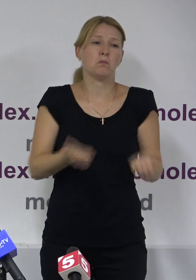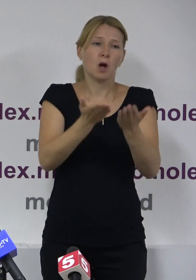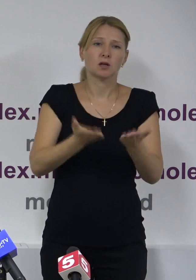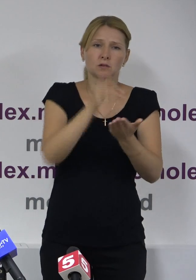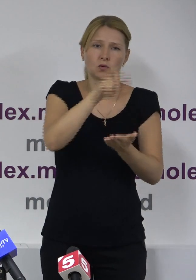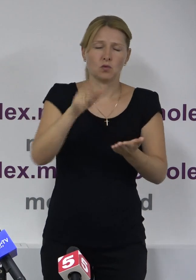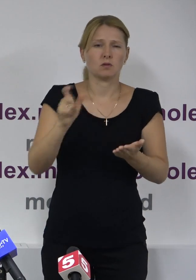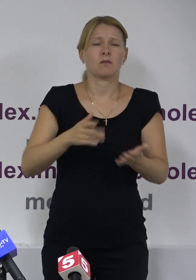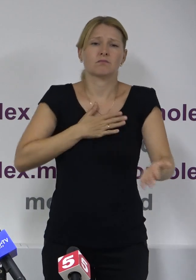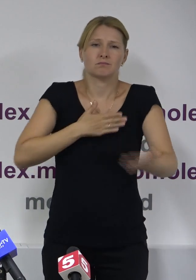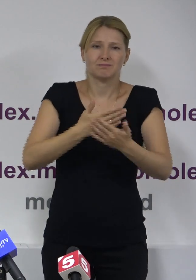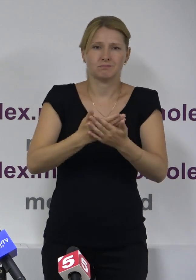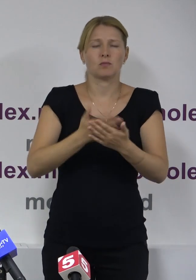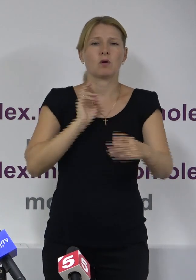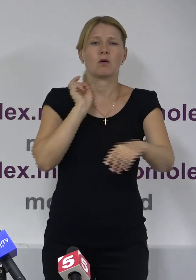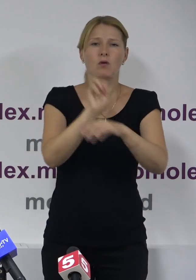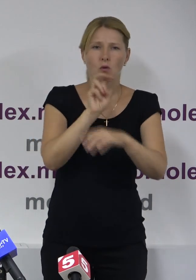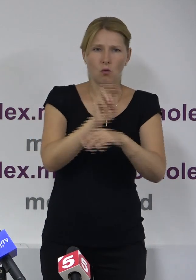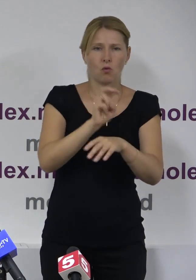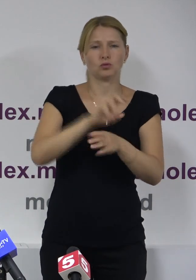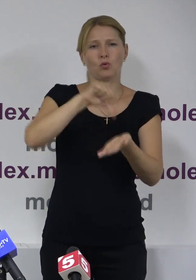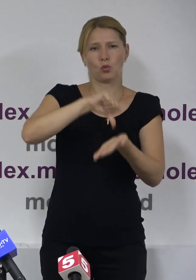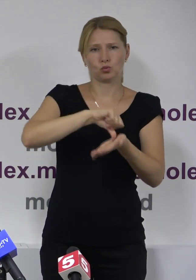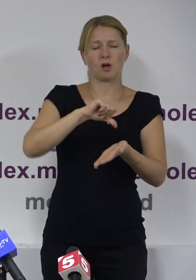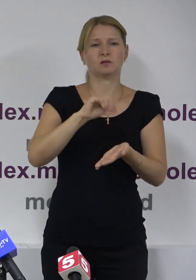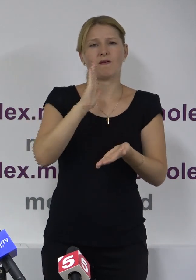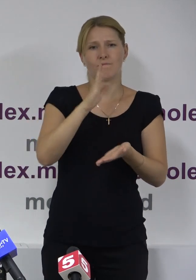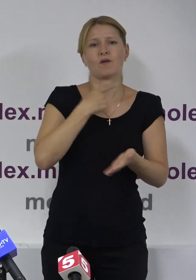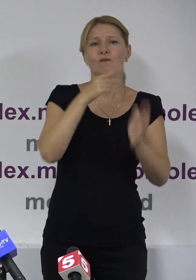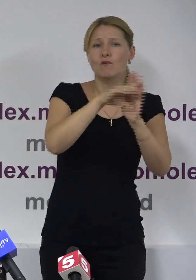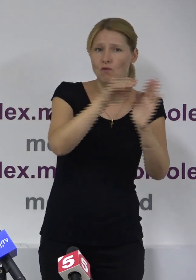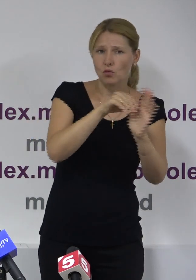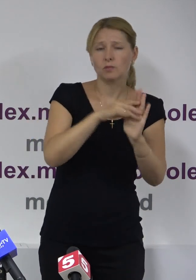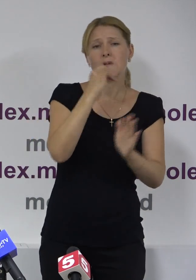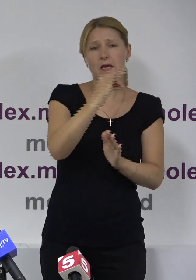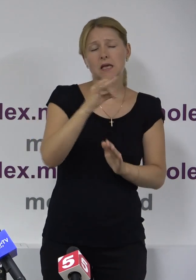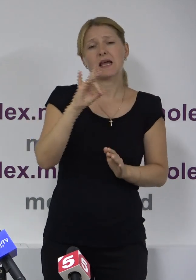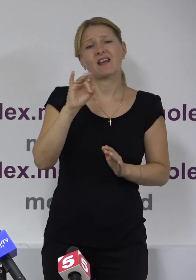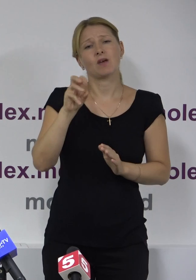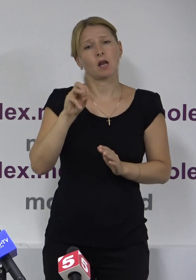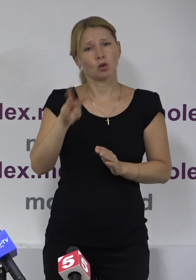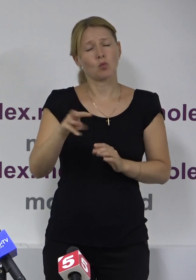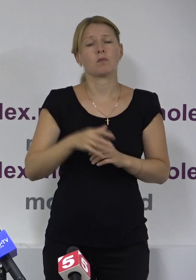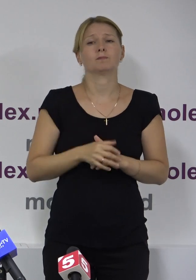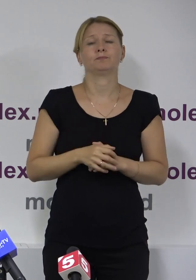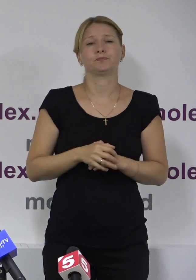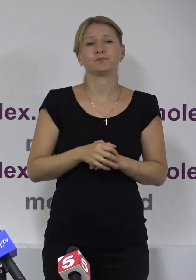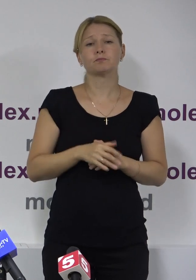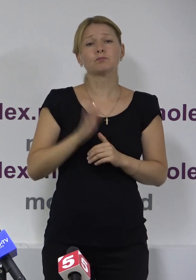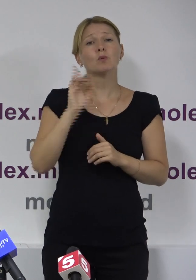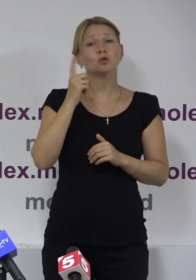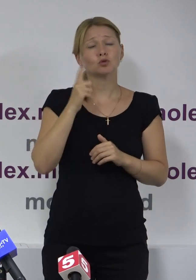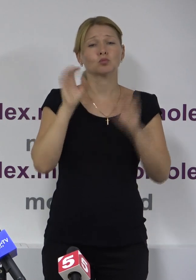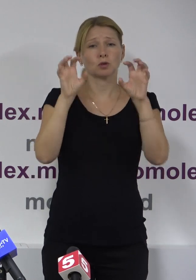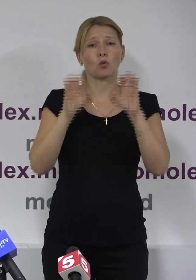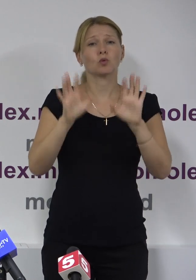să se implice activ în ambele scrutine, să participe la vot, pentru că este încă o dată un referendum constituțional. Constituția va fi modificată